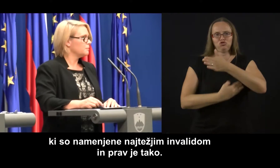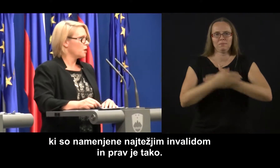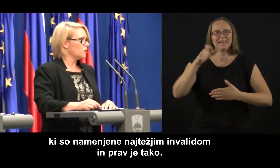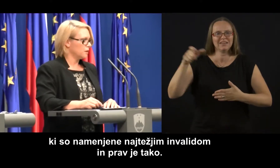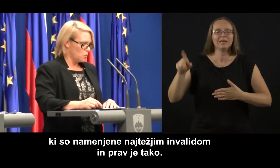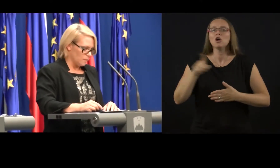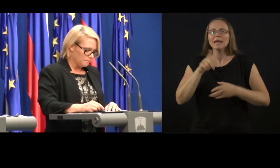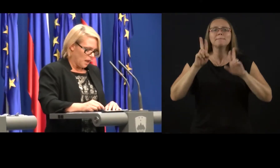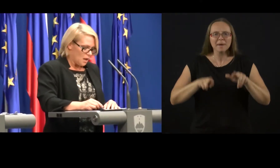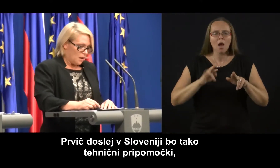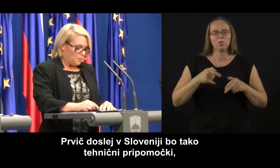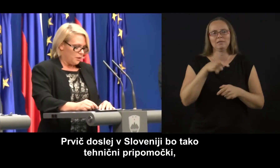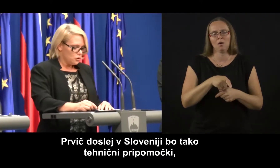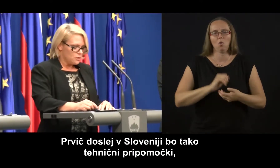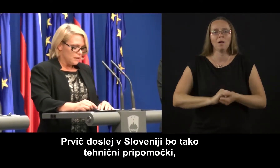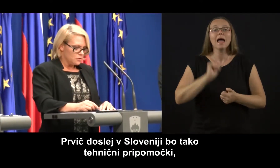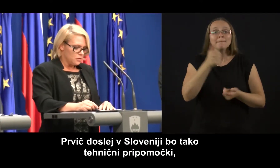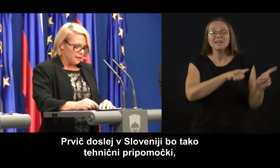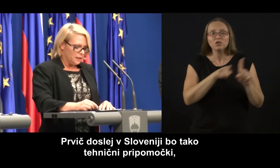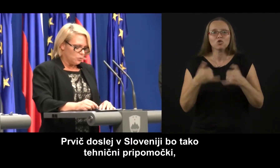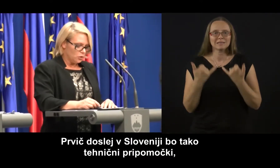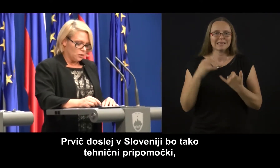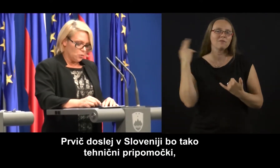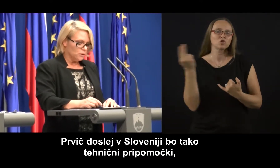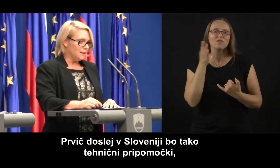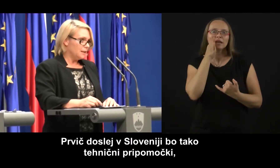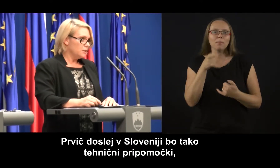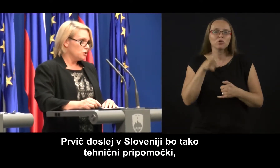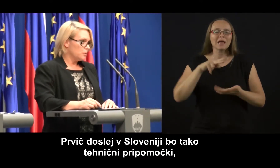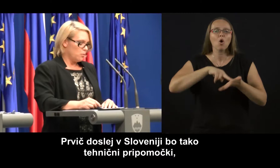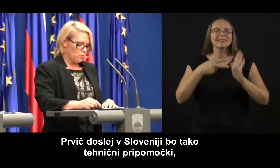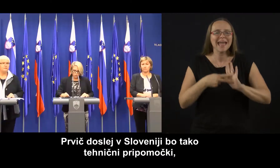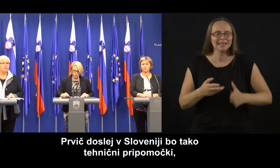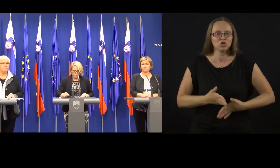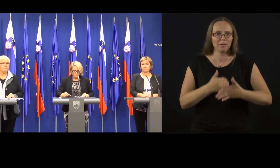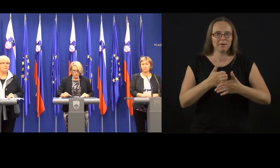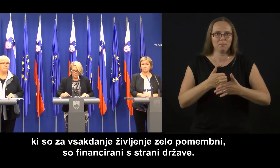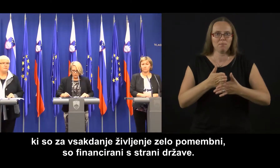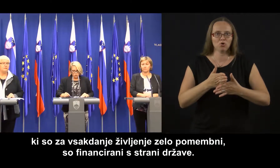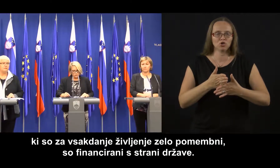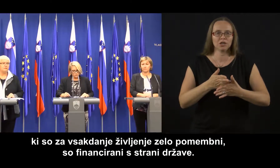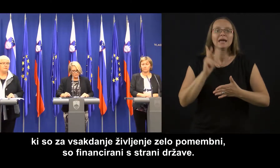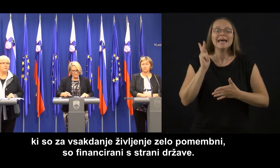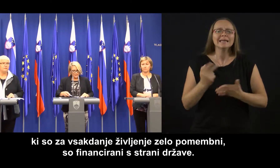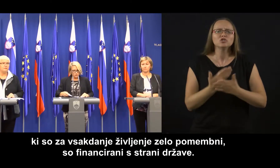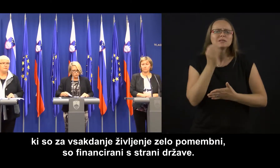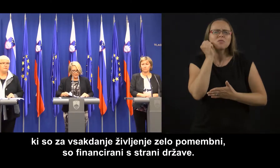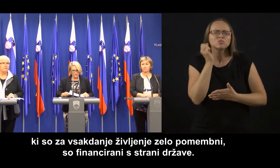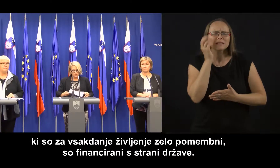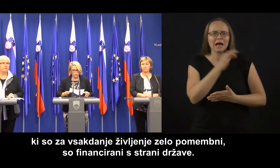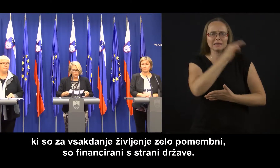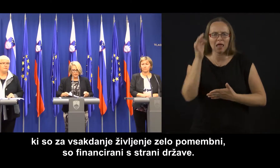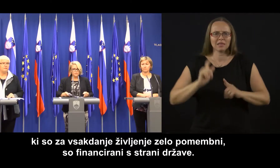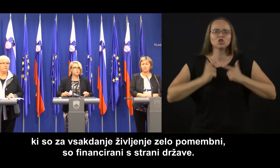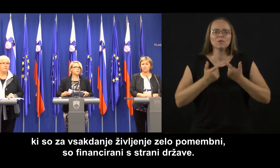In prav je tako. Prvič doslej v Sloveniji bodo tako tehnični pripomočki, ki so za vsakdanje